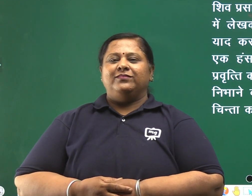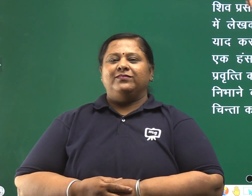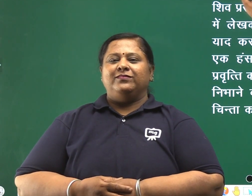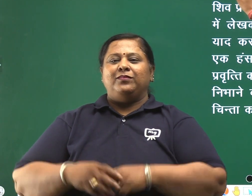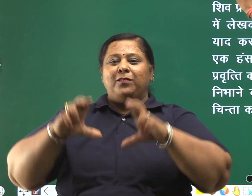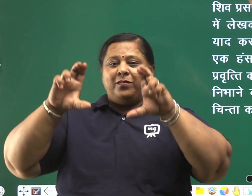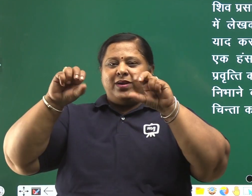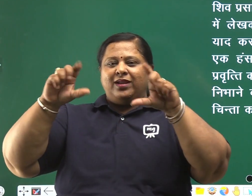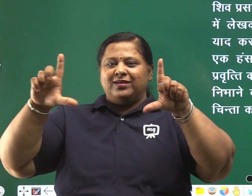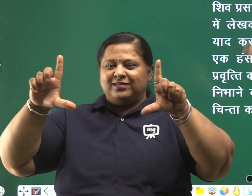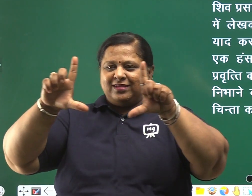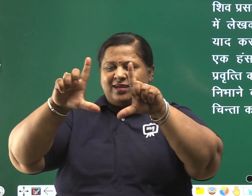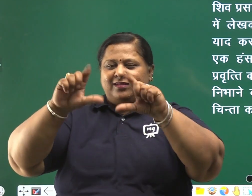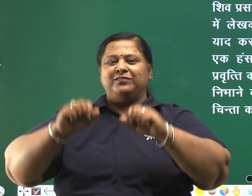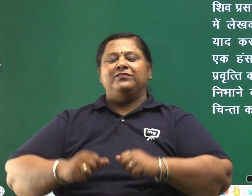पाठ का सार।